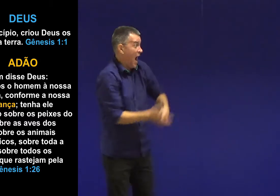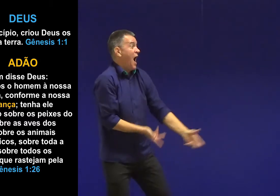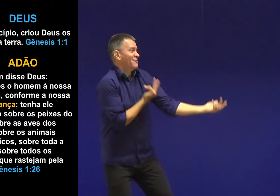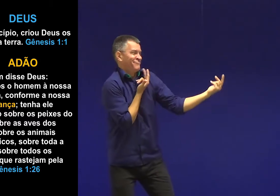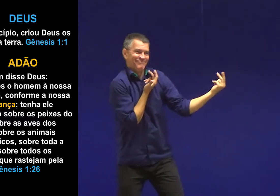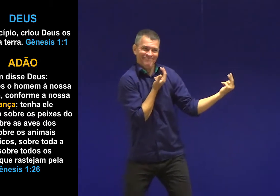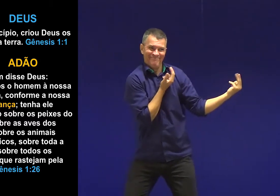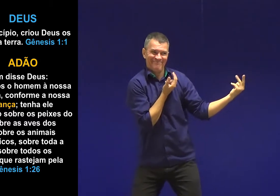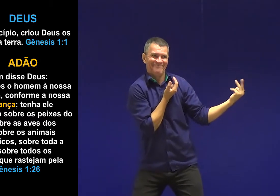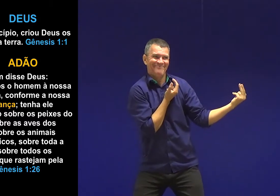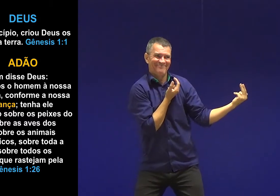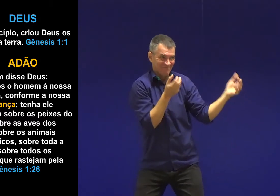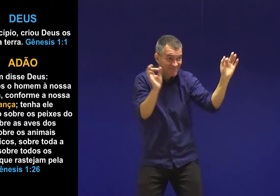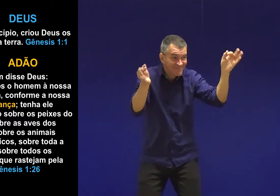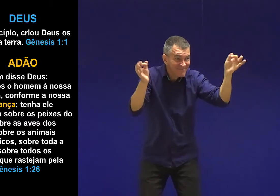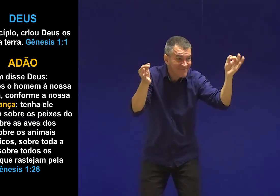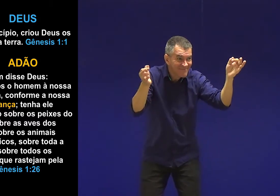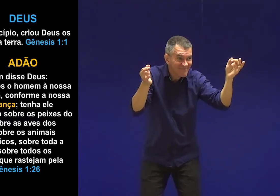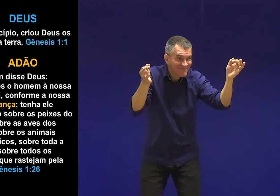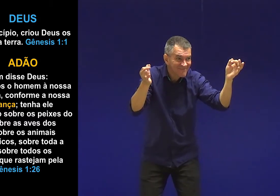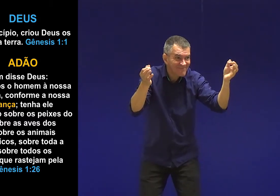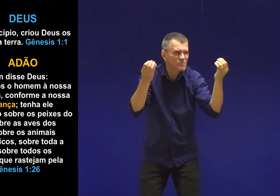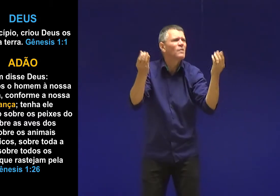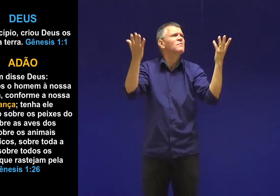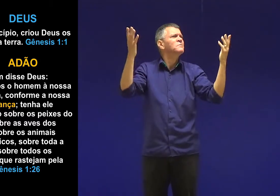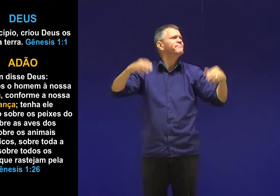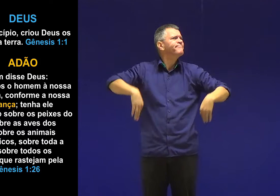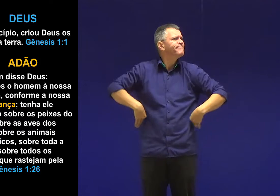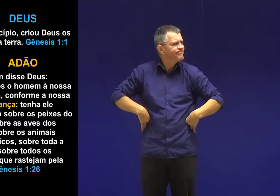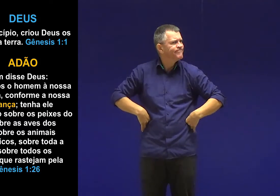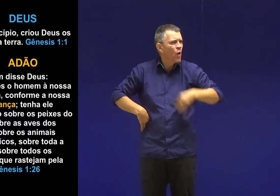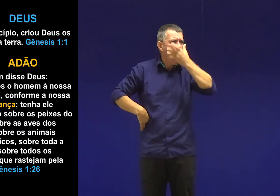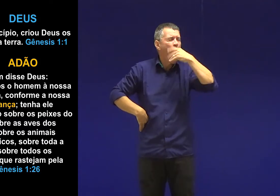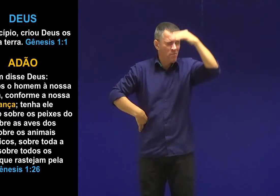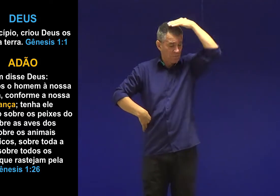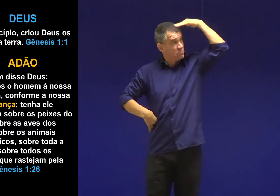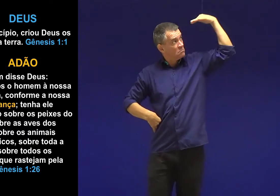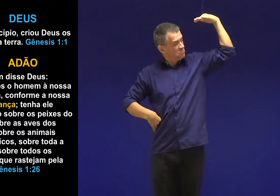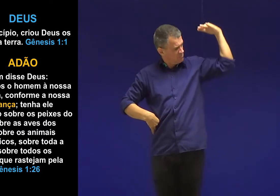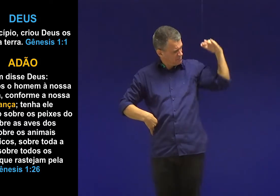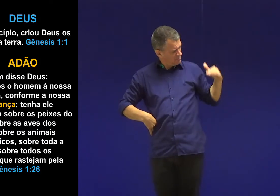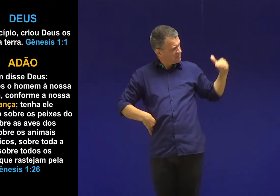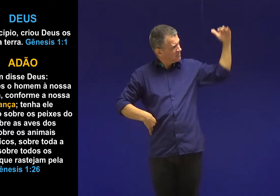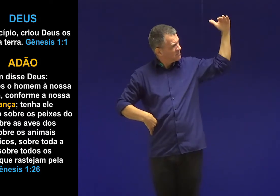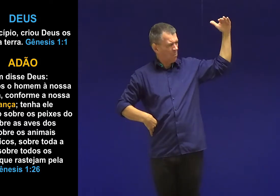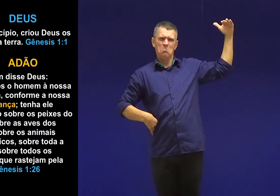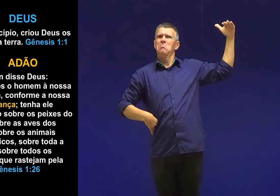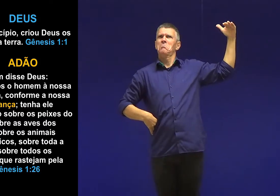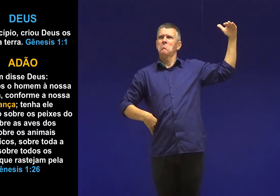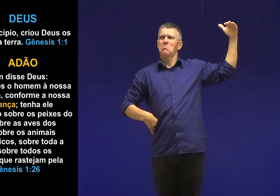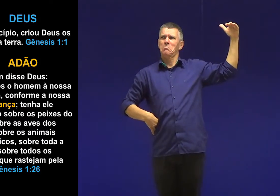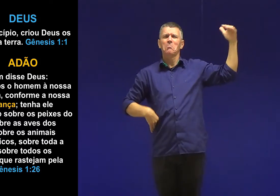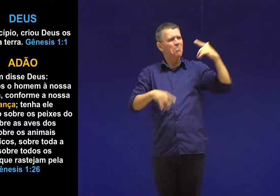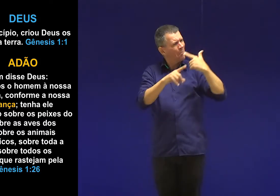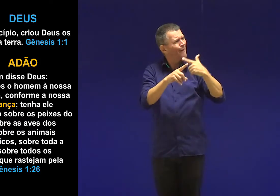ele já passou a ter vida. Então o homem se tornou parecido com Deus. Será que é da mesma